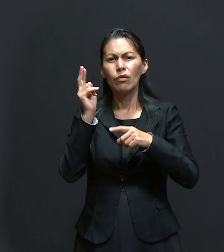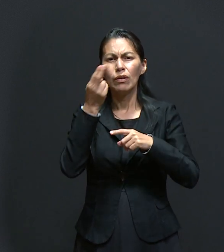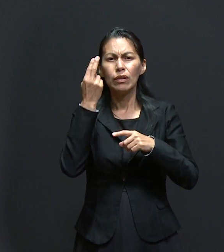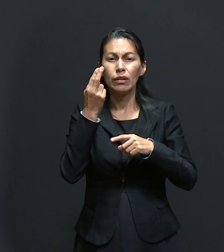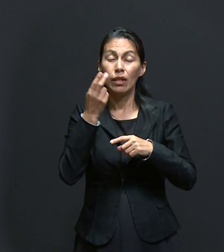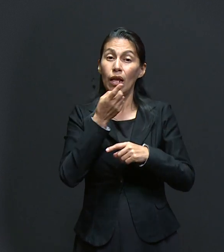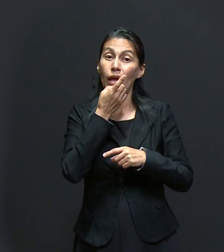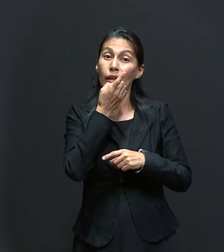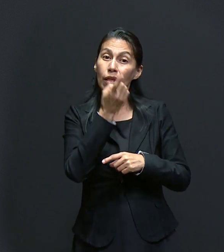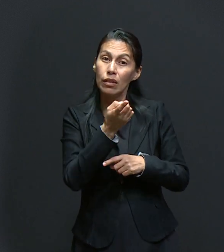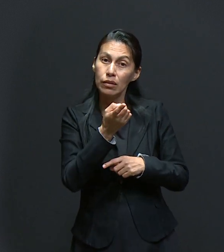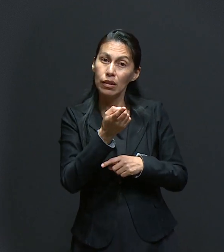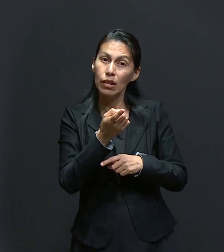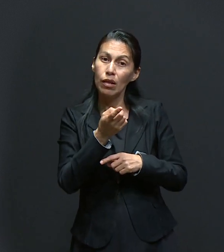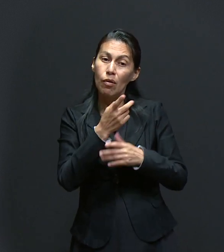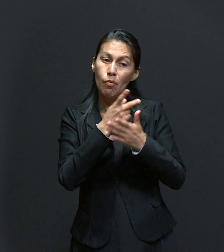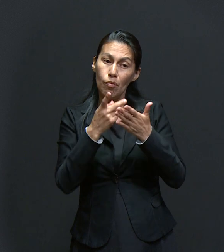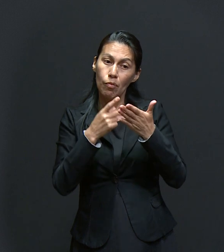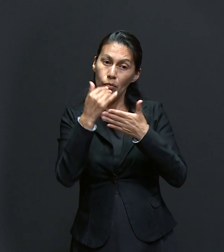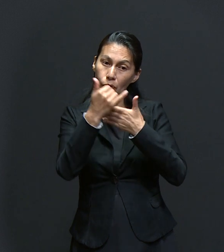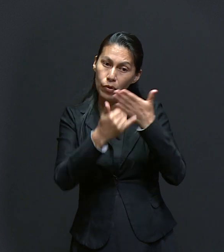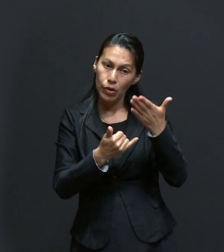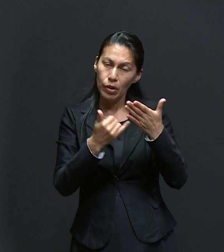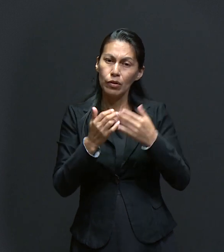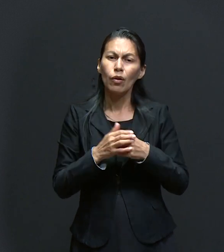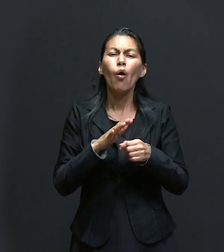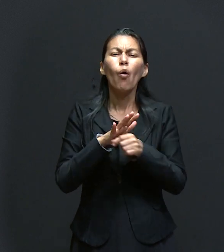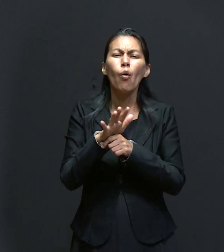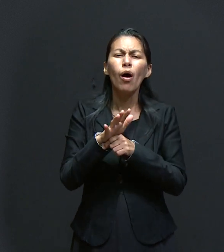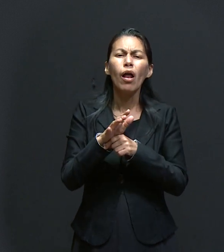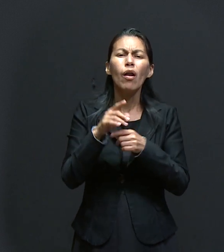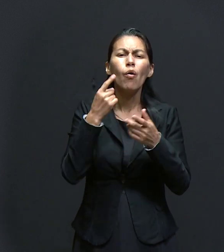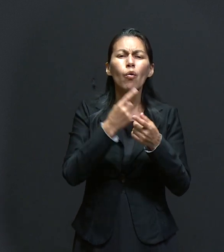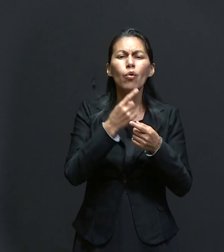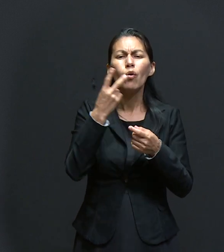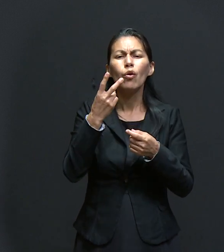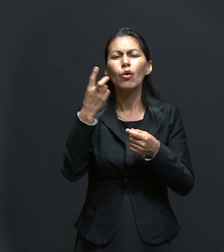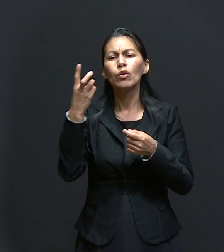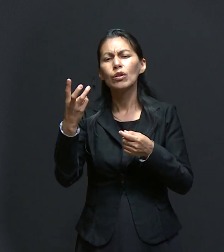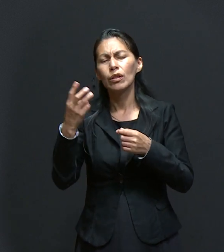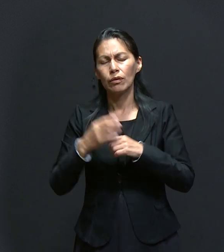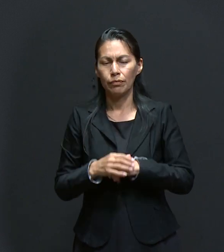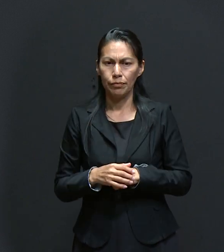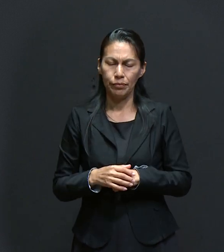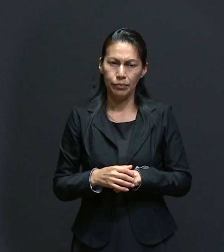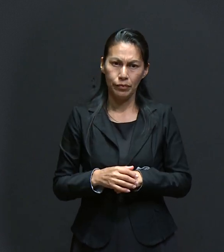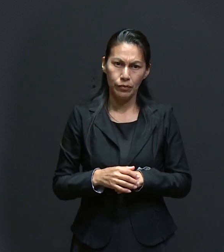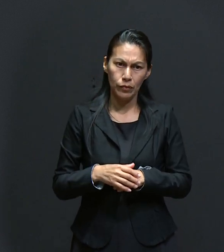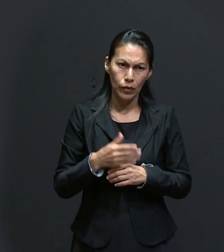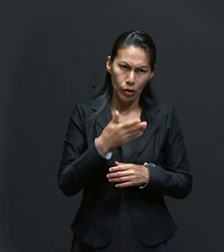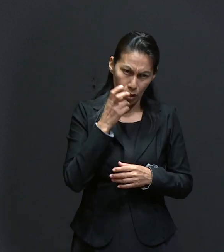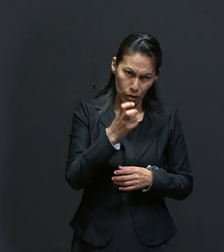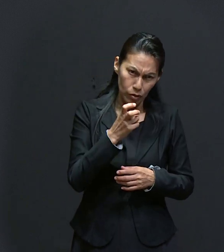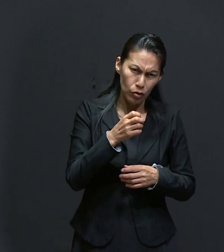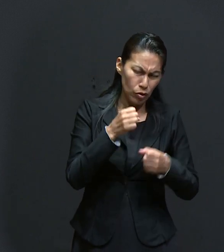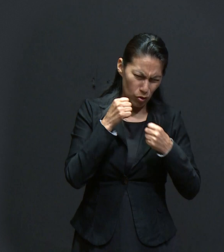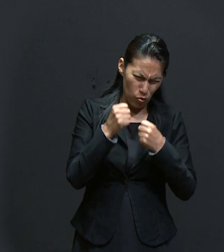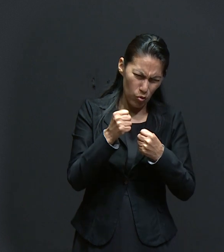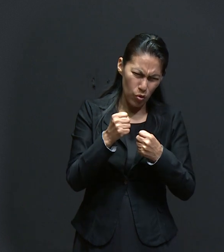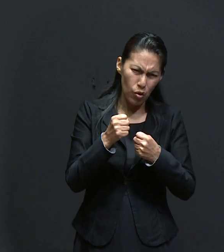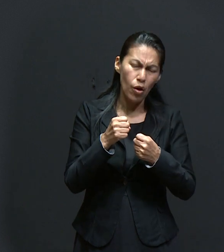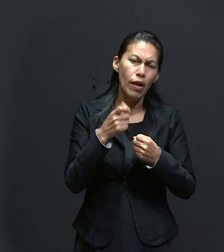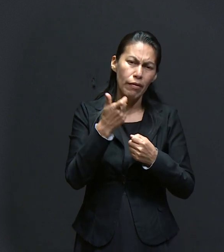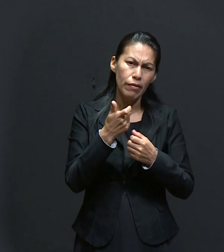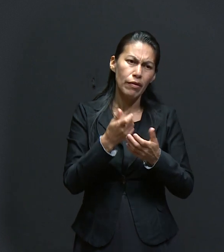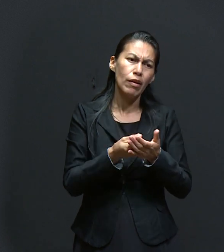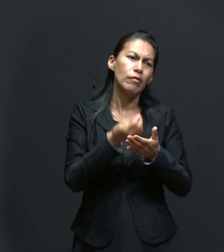es para proyecto tal especificar a donde esta ofrenda y esto generó seguramente llegará a su destino en su